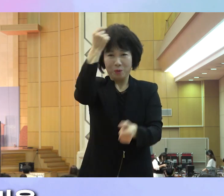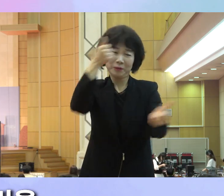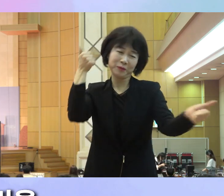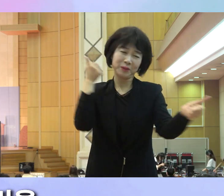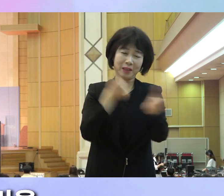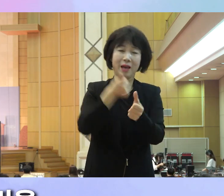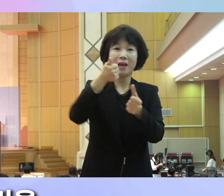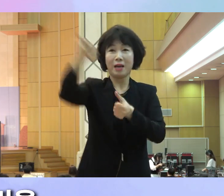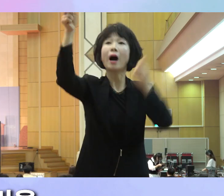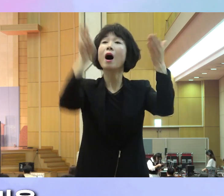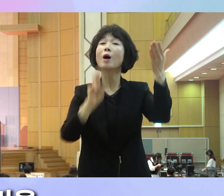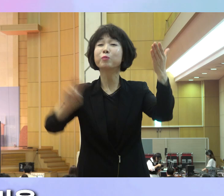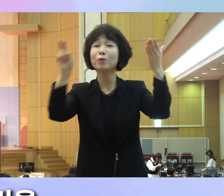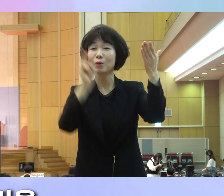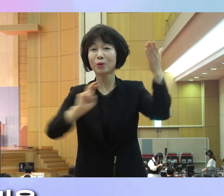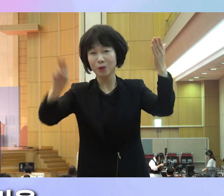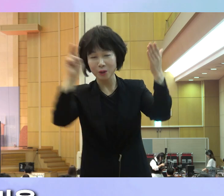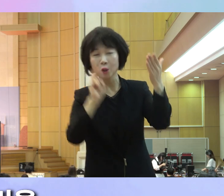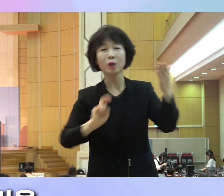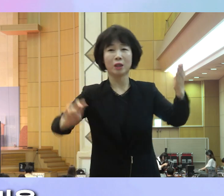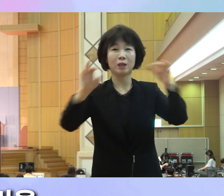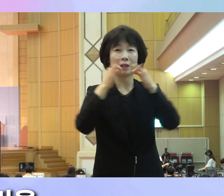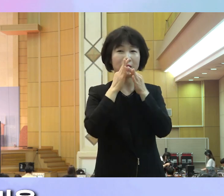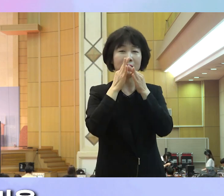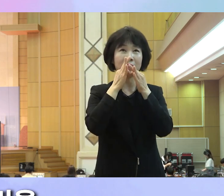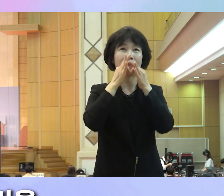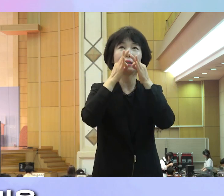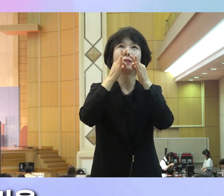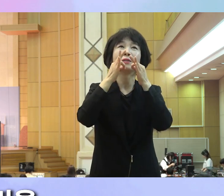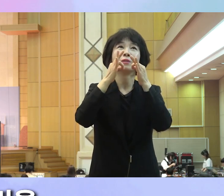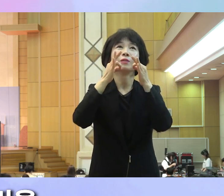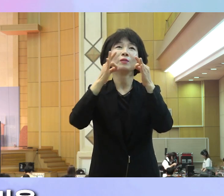접전하고 곧 해가 부르리.